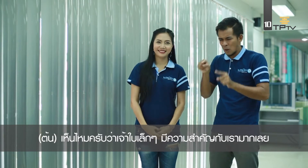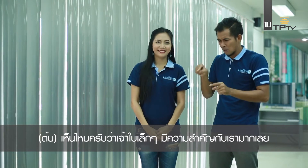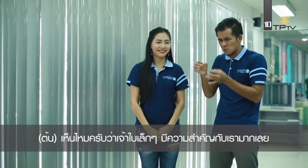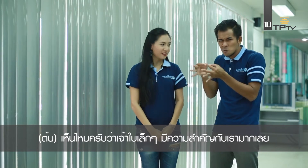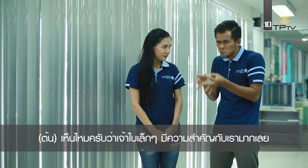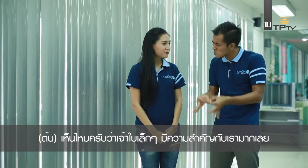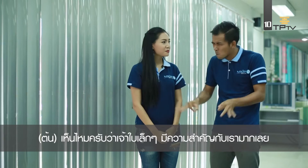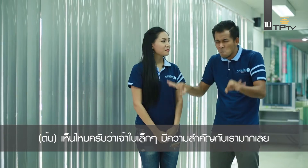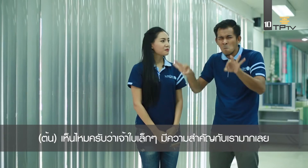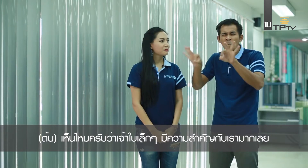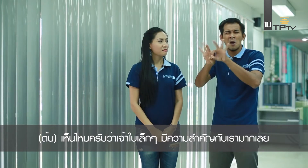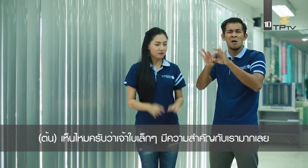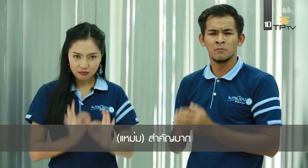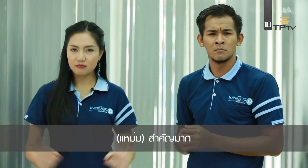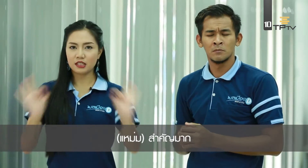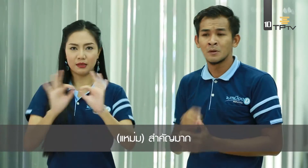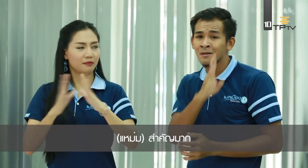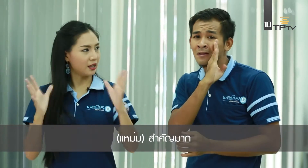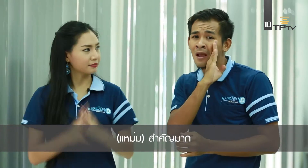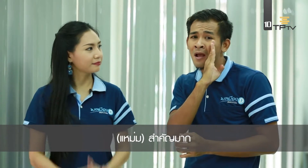สำคัญกับเรามากเลย